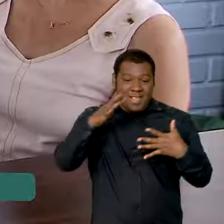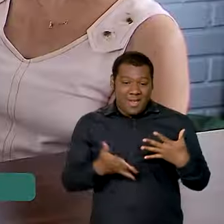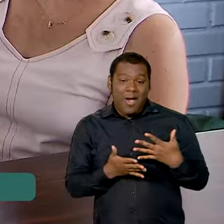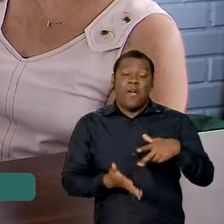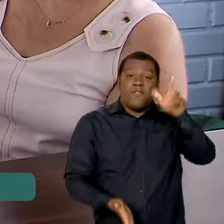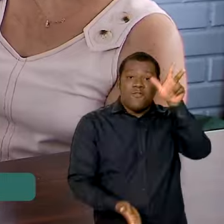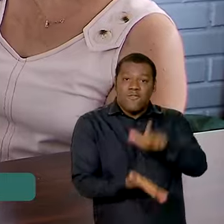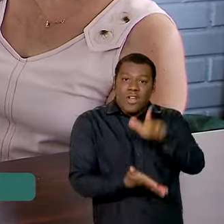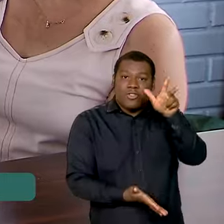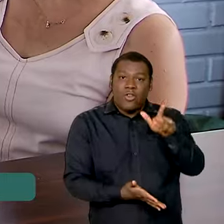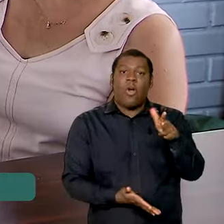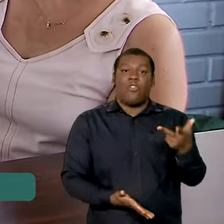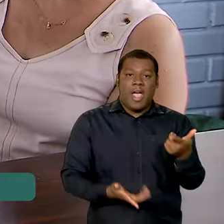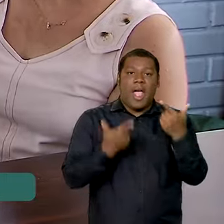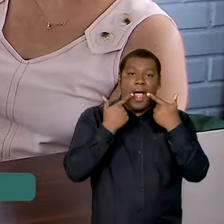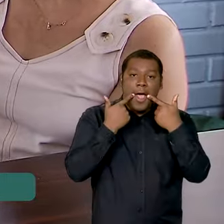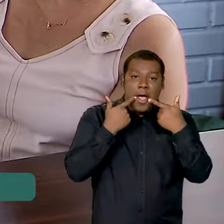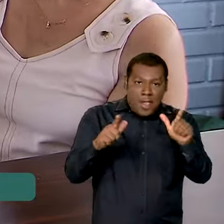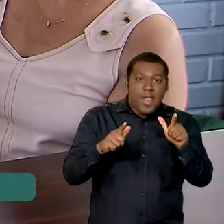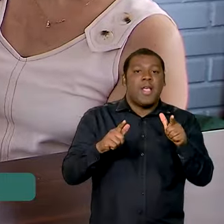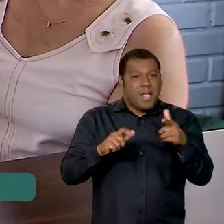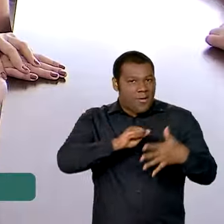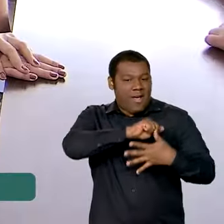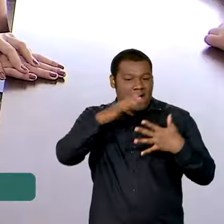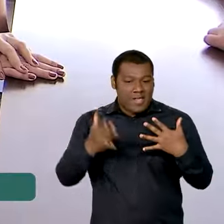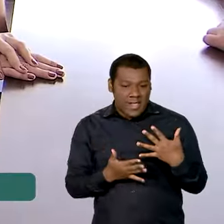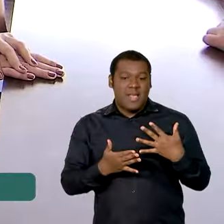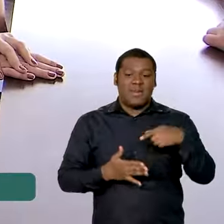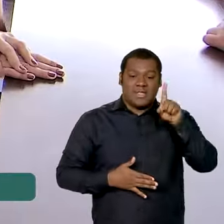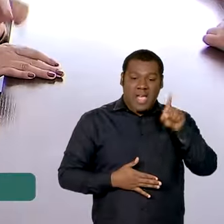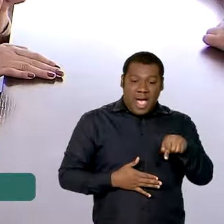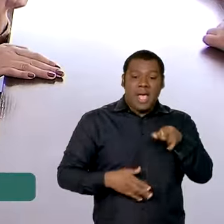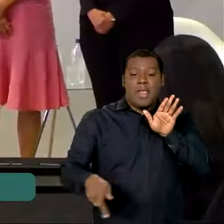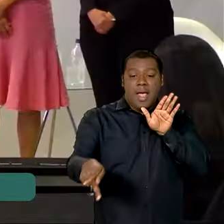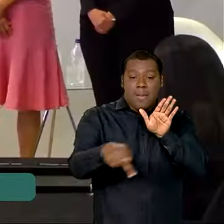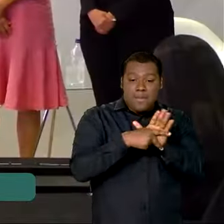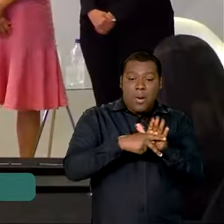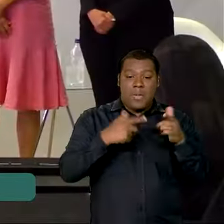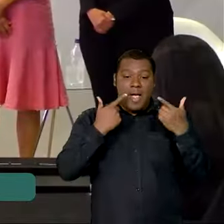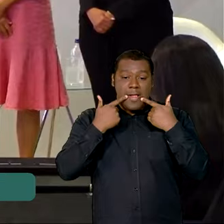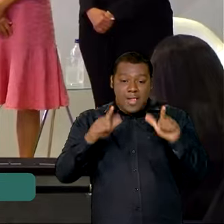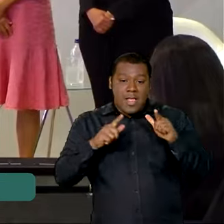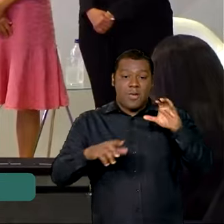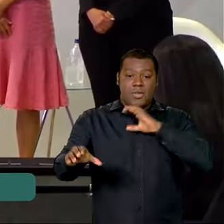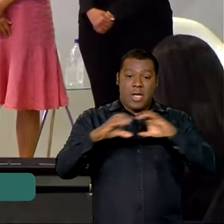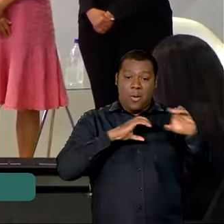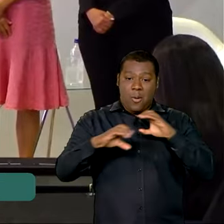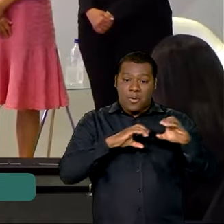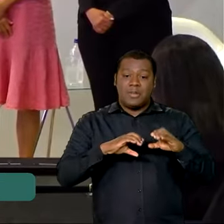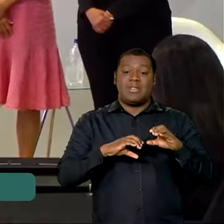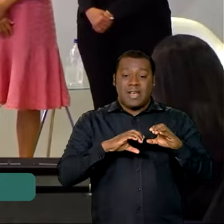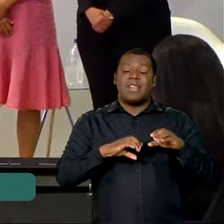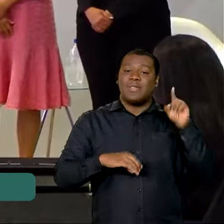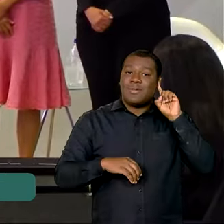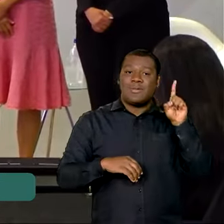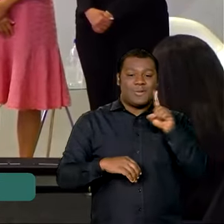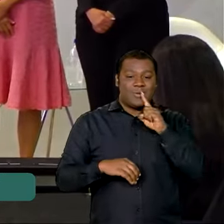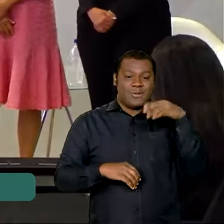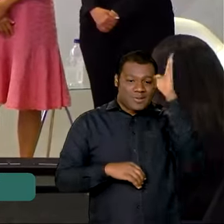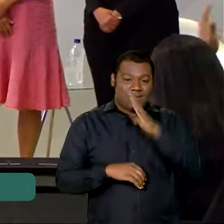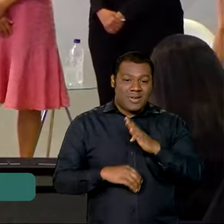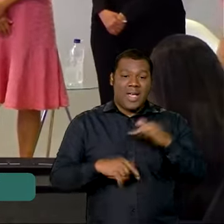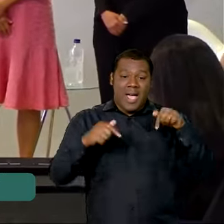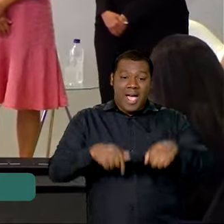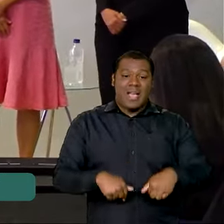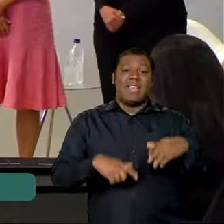Libras como meio legal de comunicação e expressão dos surdos, o Ministério da Educação realizou um evento em